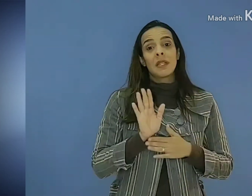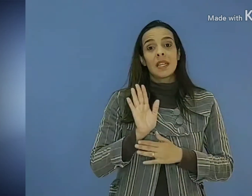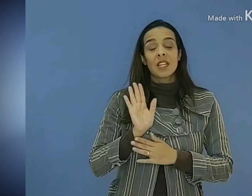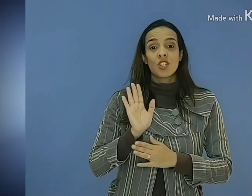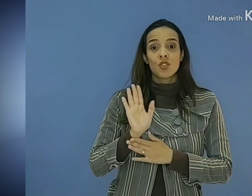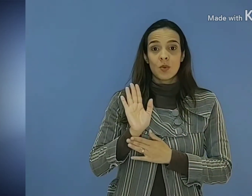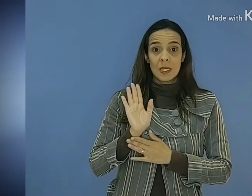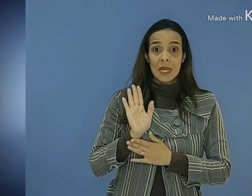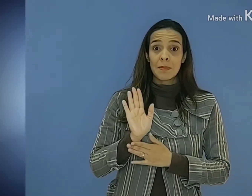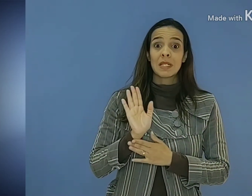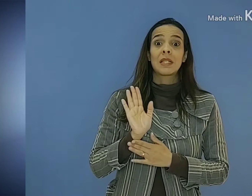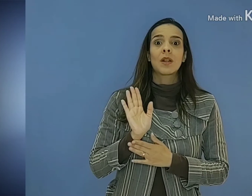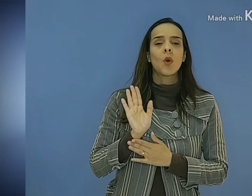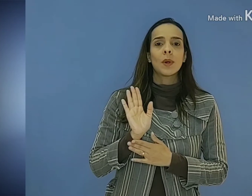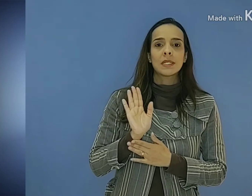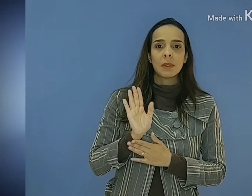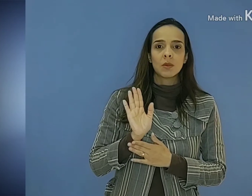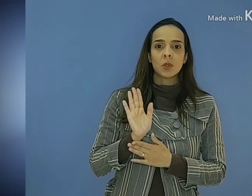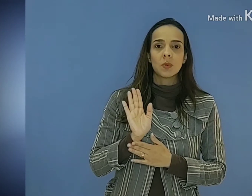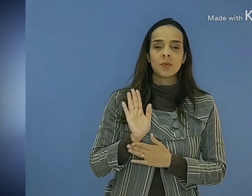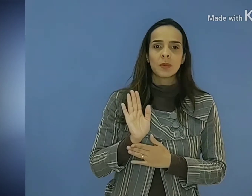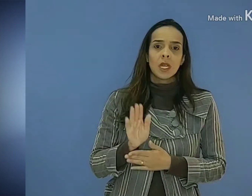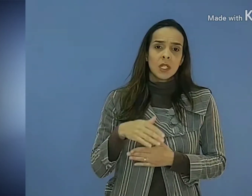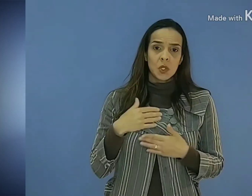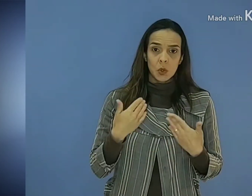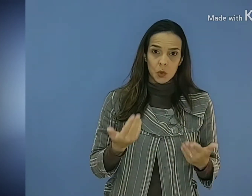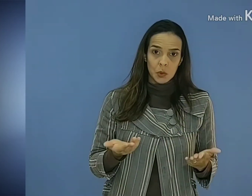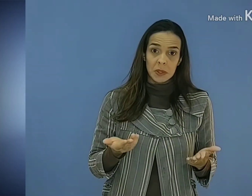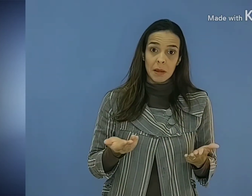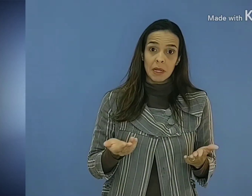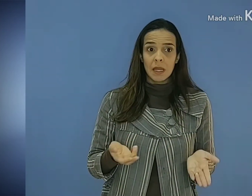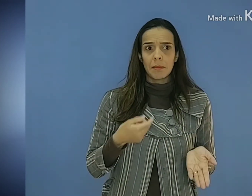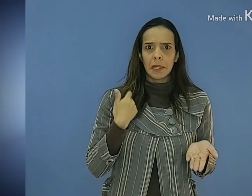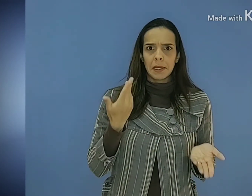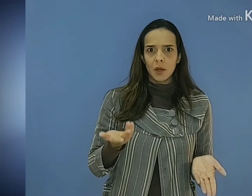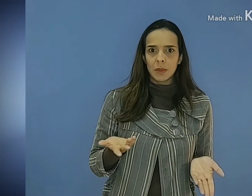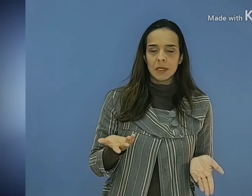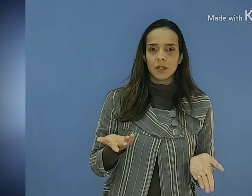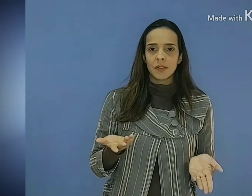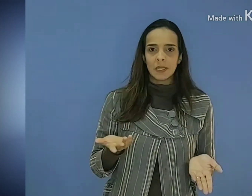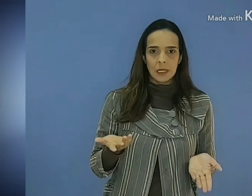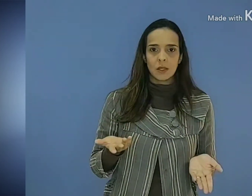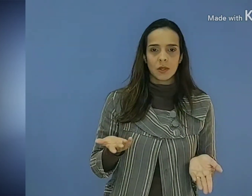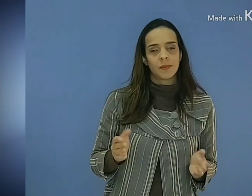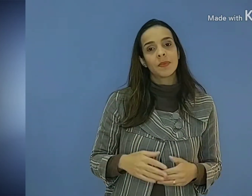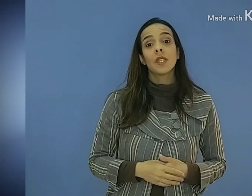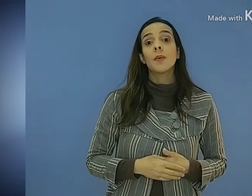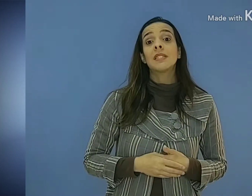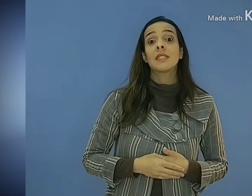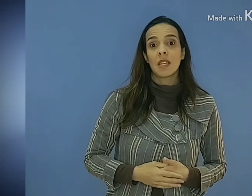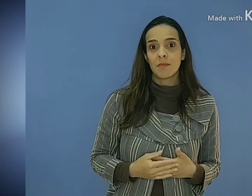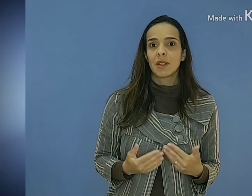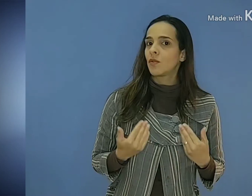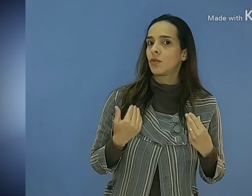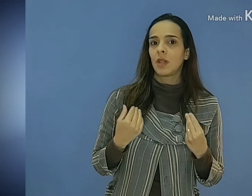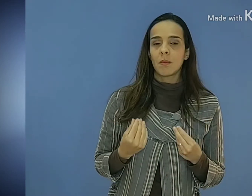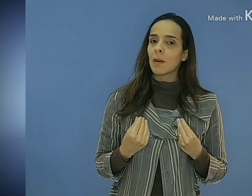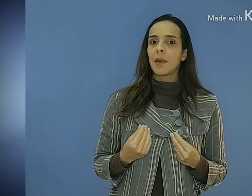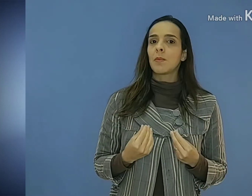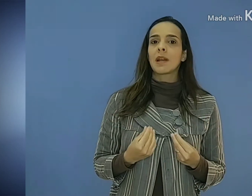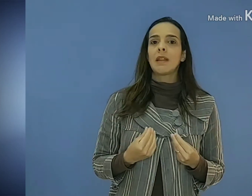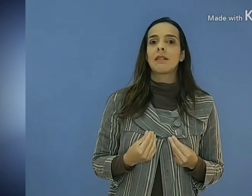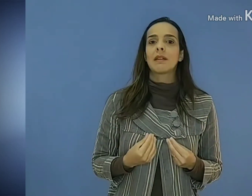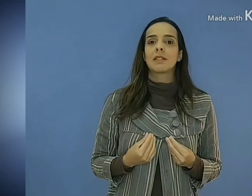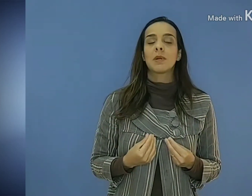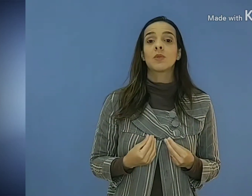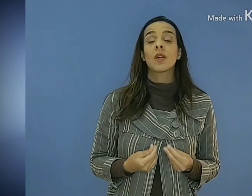de uma maneira que a gente consiga representar com as mãos. Se o surdo sabe ler, para que eu preciso fazer isso? Não é sempre que eu vou ter um